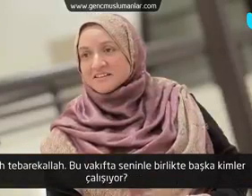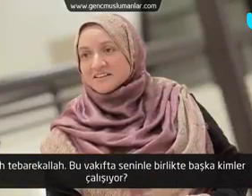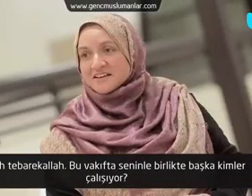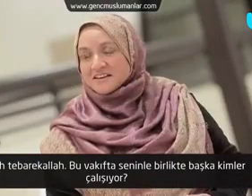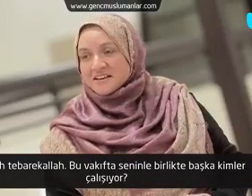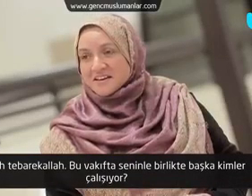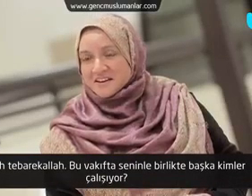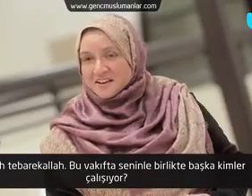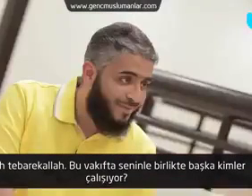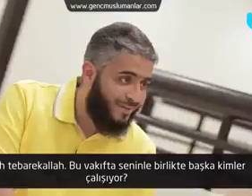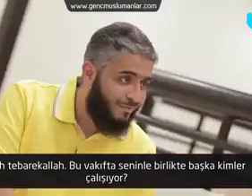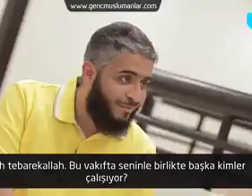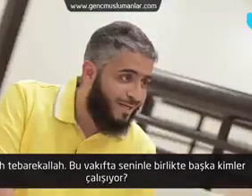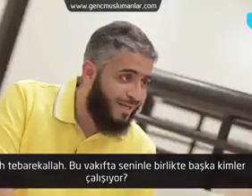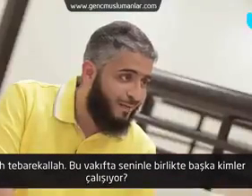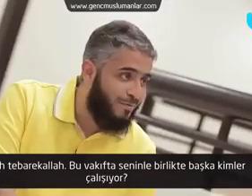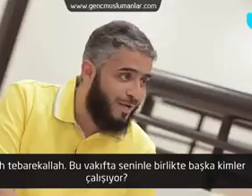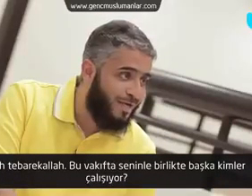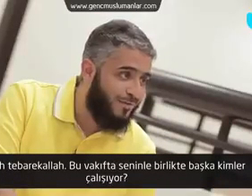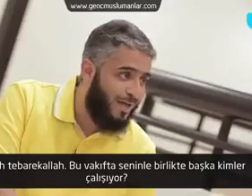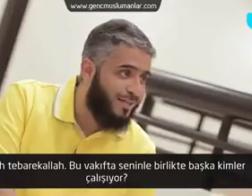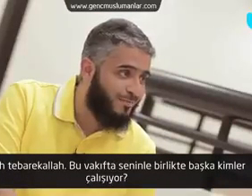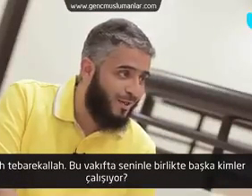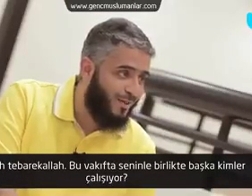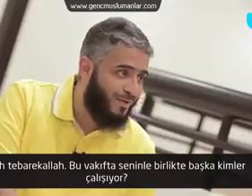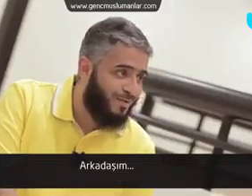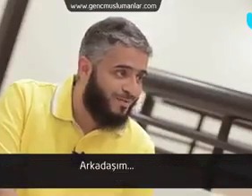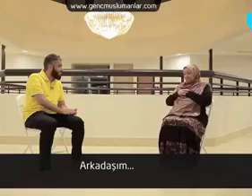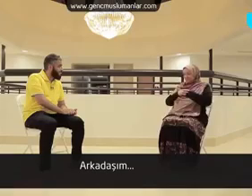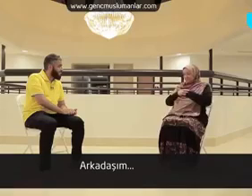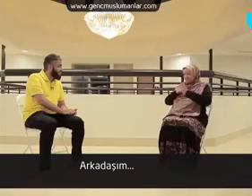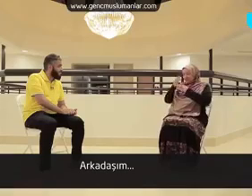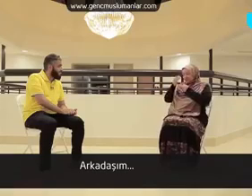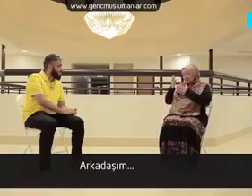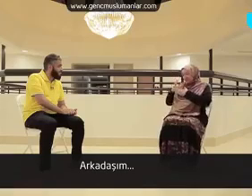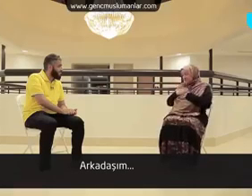تبارك الرحمن. من يعمل معك في هذه المنظمة؟